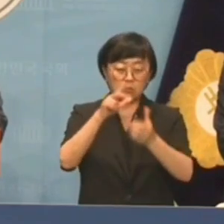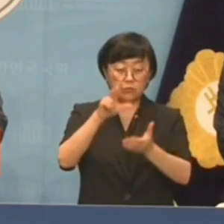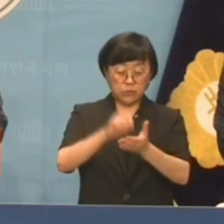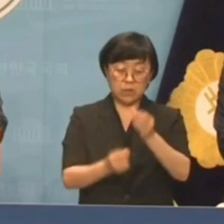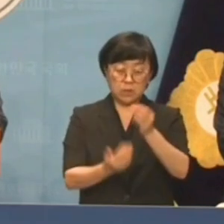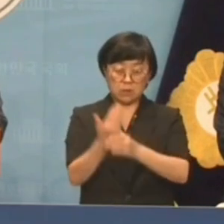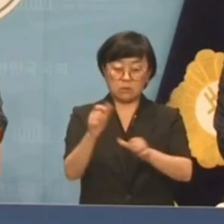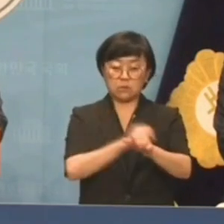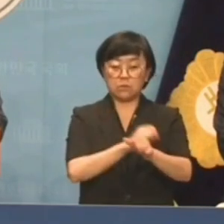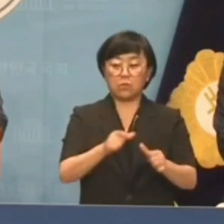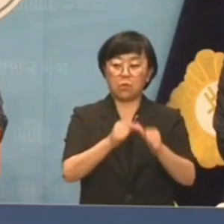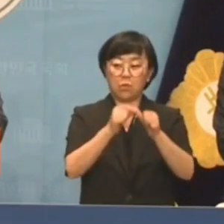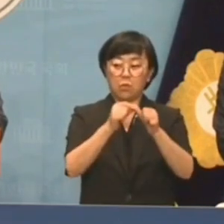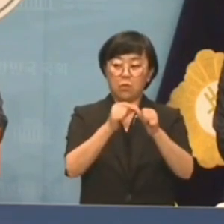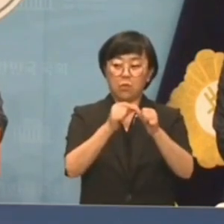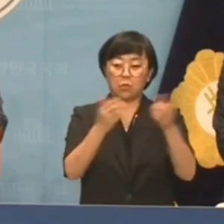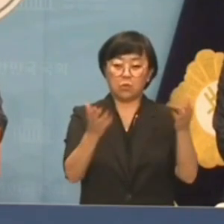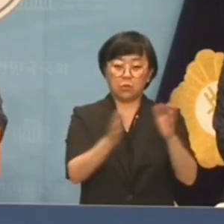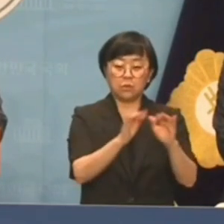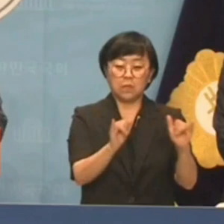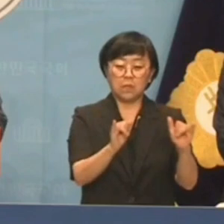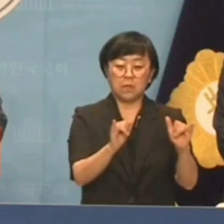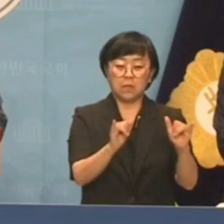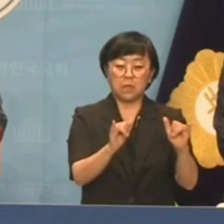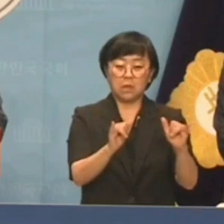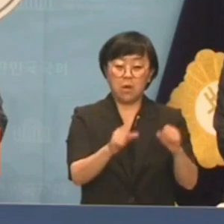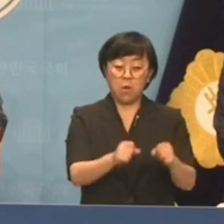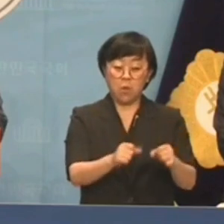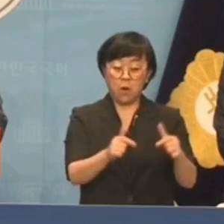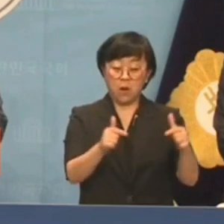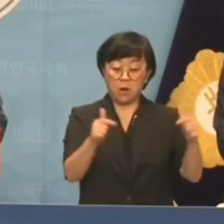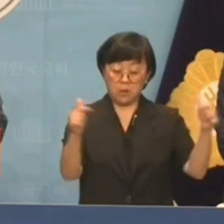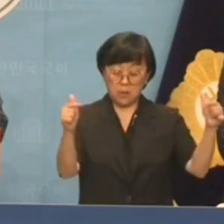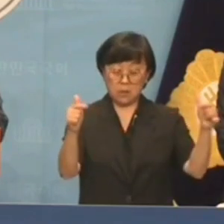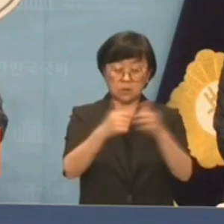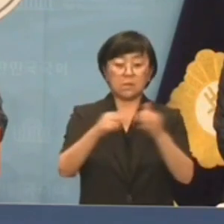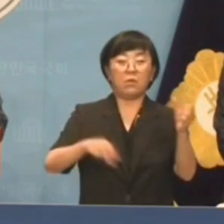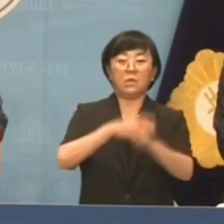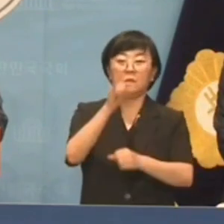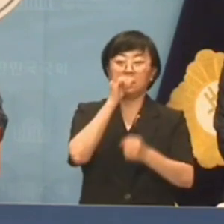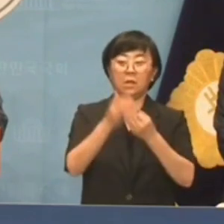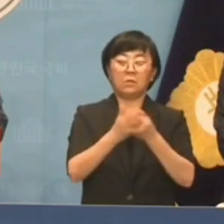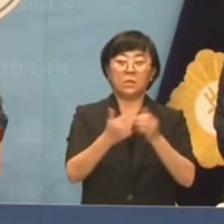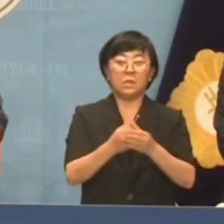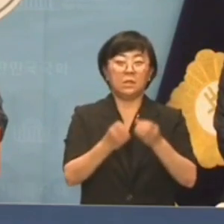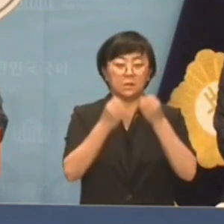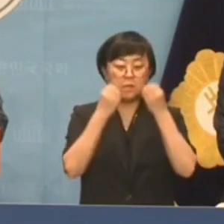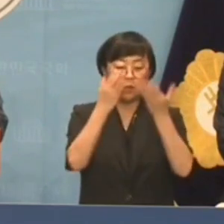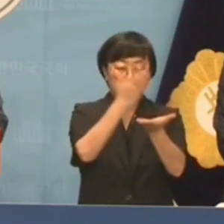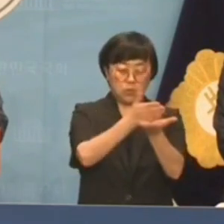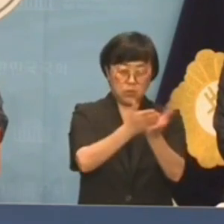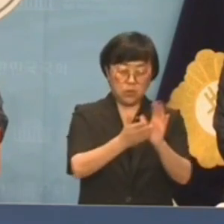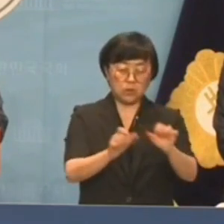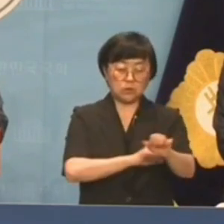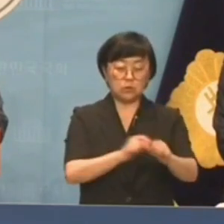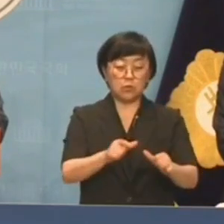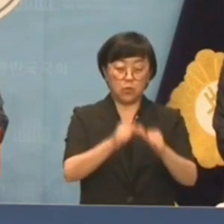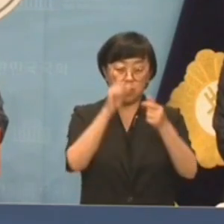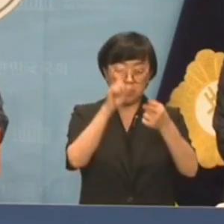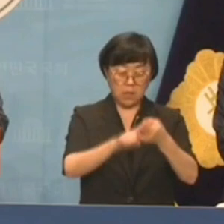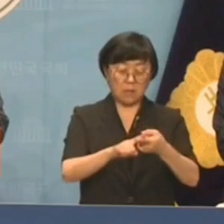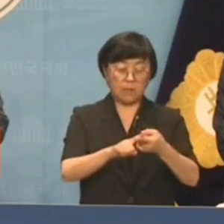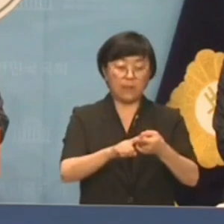상태의 특수고용 노동자가 급속하게 확대될 위기 상황에 처해 있으므로 새로운 유형의 특수고용에